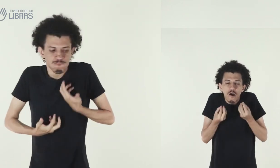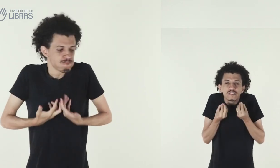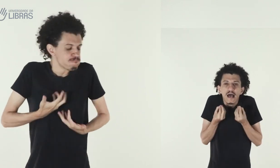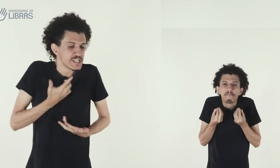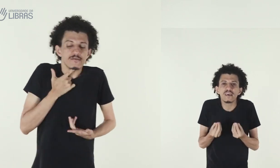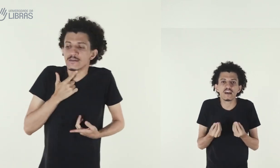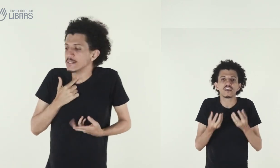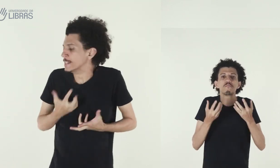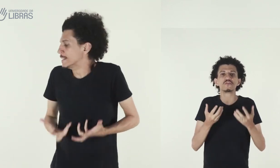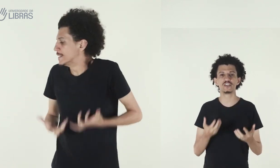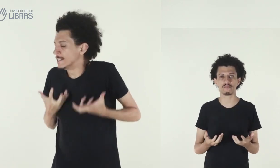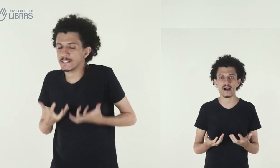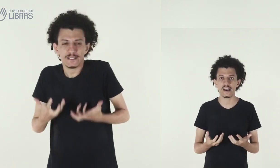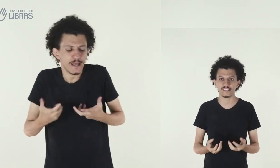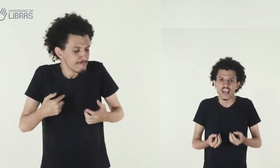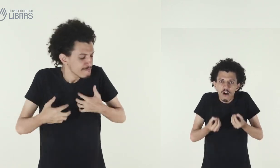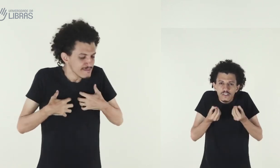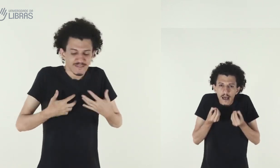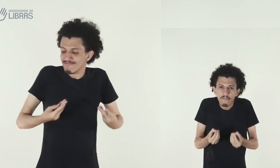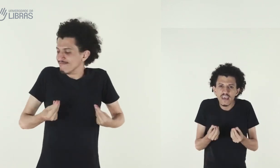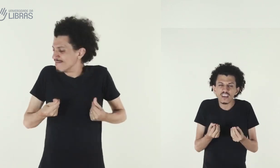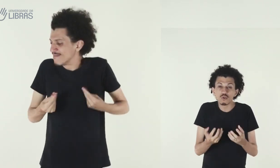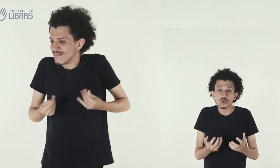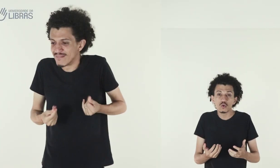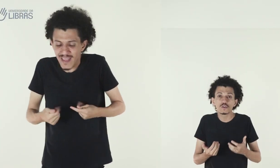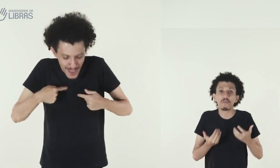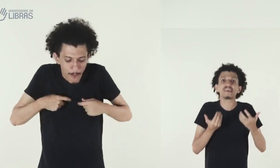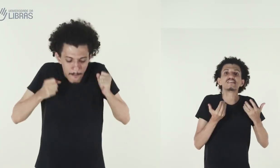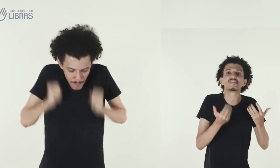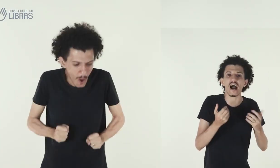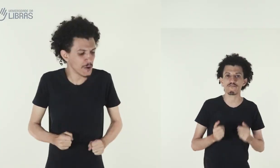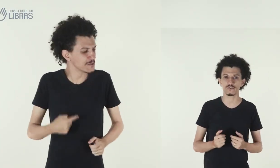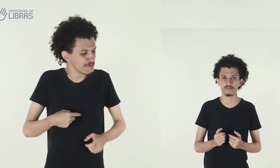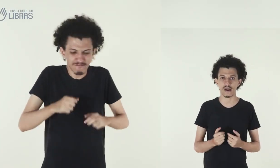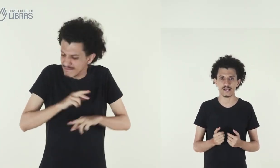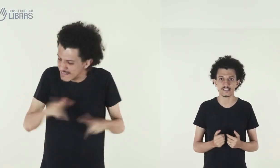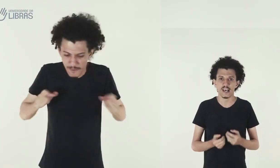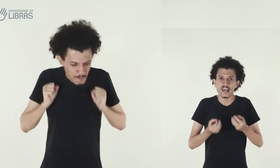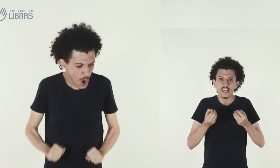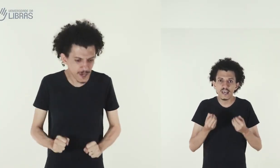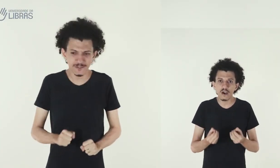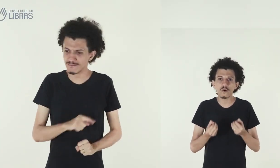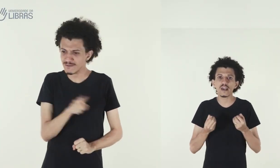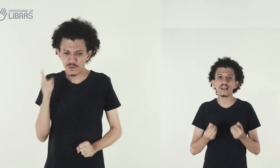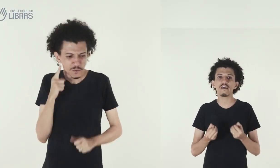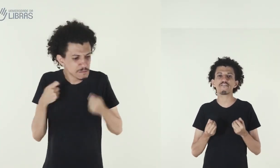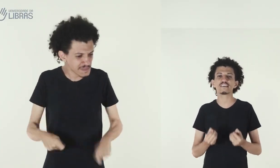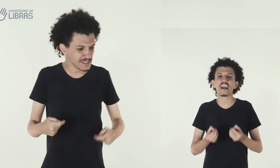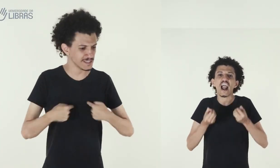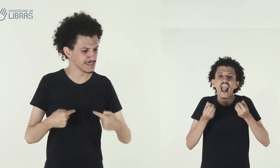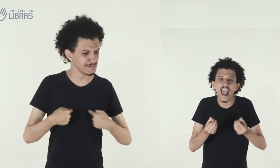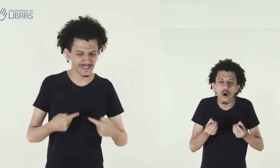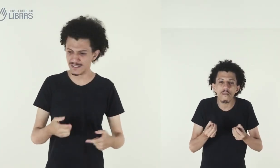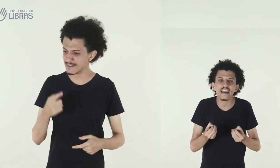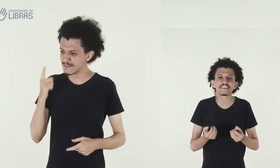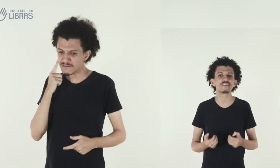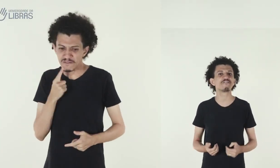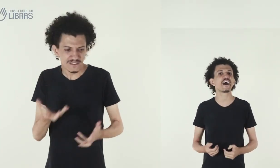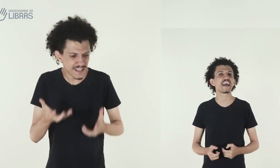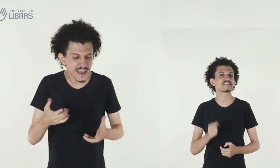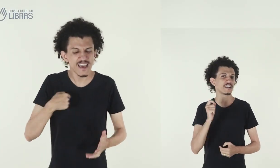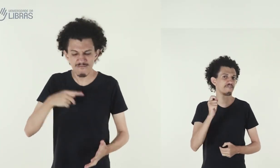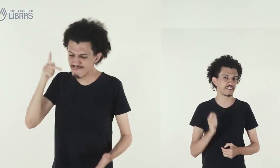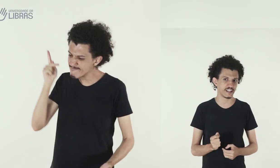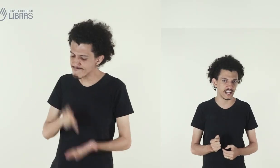mim. Eu sabia que eu podia mais, eu sabia que os surdos precisavam de mais. E eu queria fazer realmente